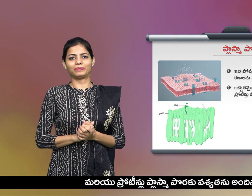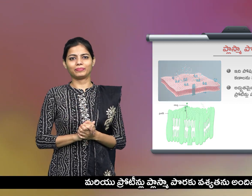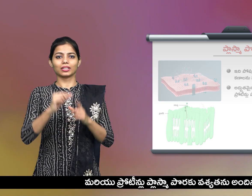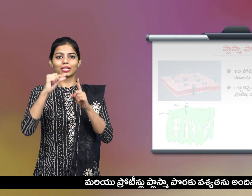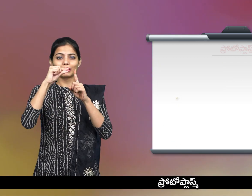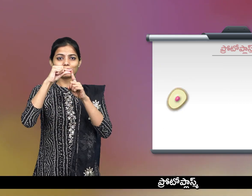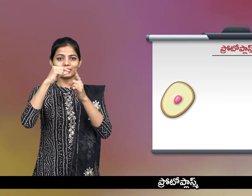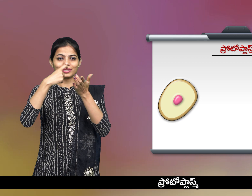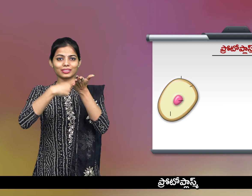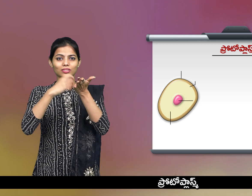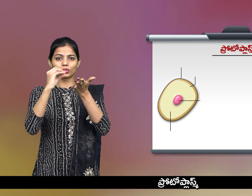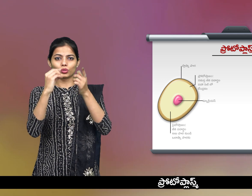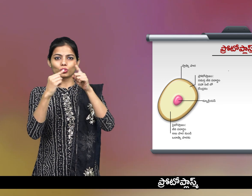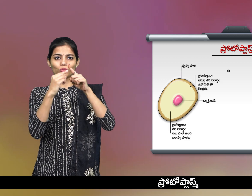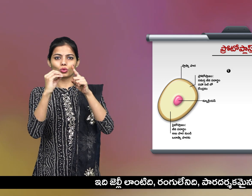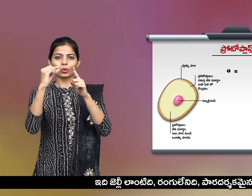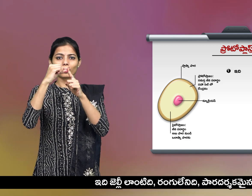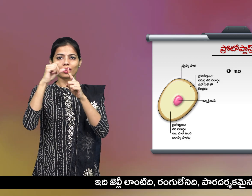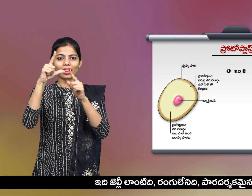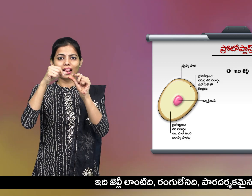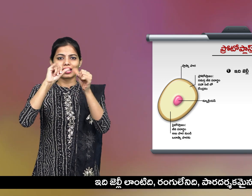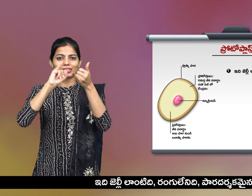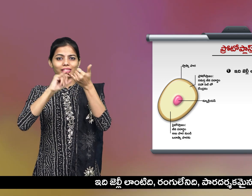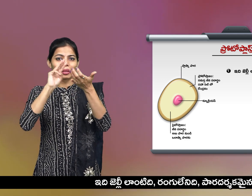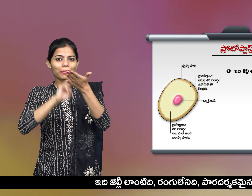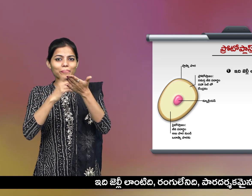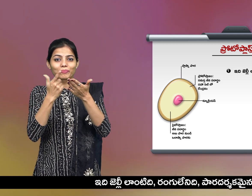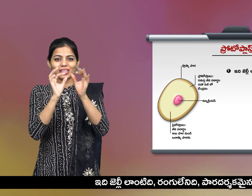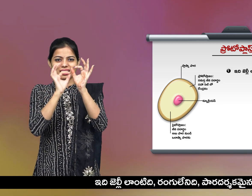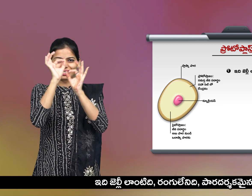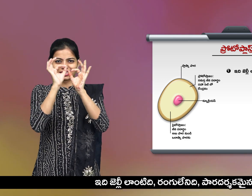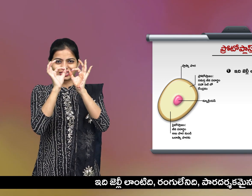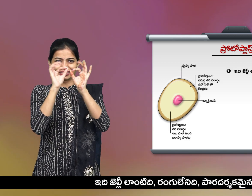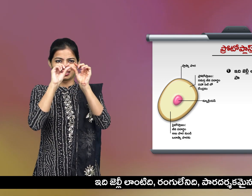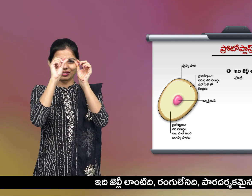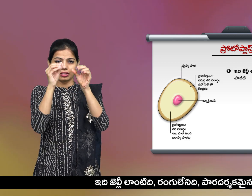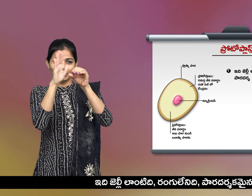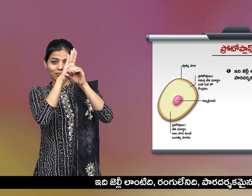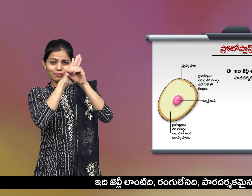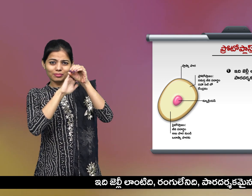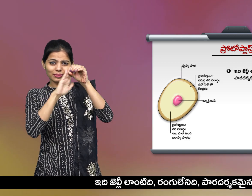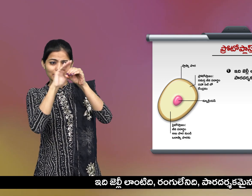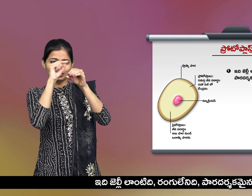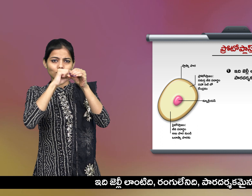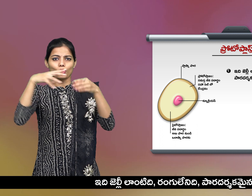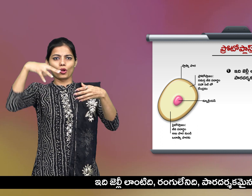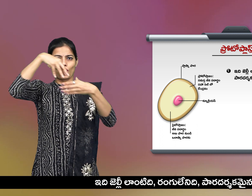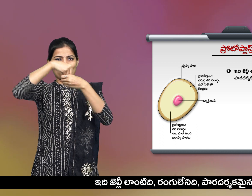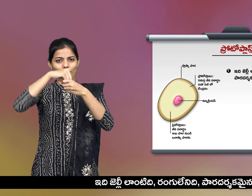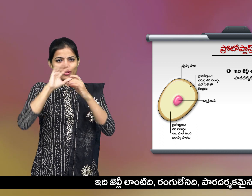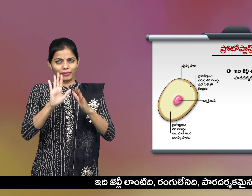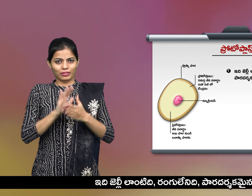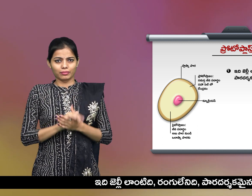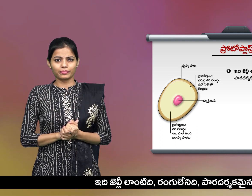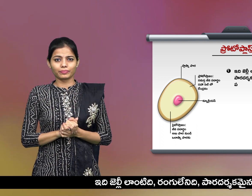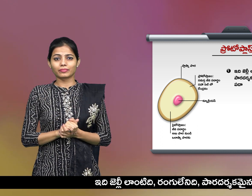అందిస్తాయి. ప్రోటోప్లాజ్మా. ఇది జెల్లీ లాంటిది, రంగులేనిది, పారదర్శకమైనది మరియు జిగట జీవన